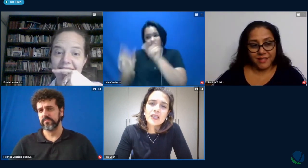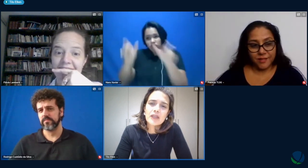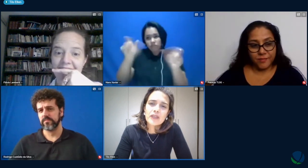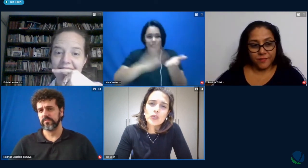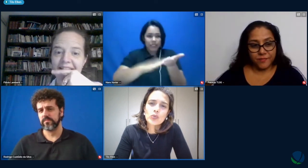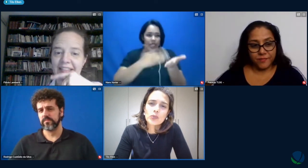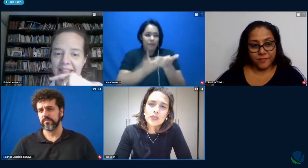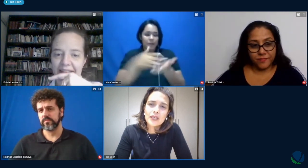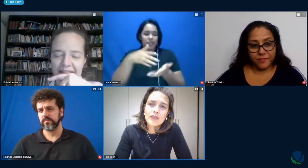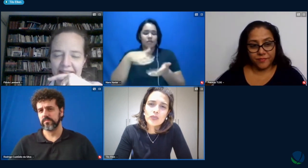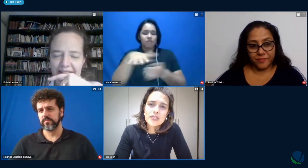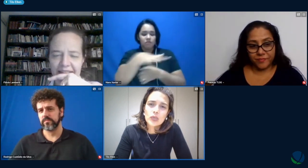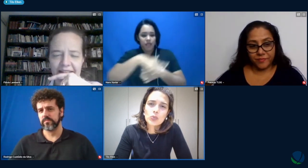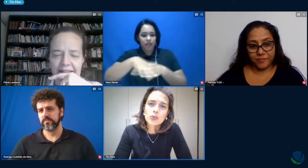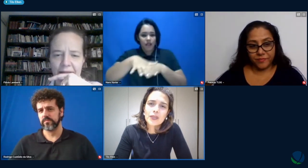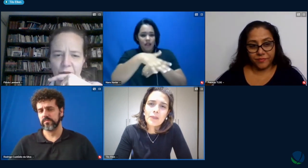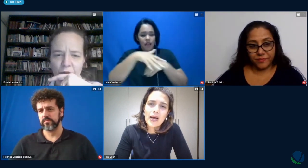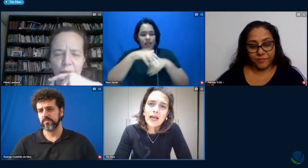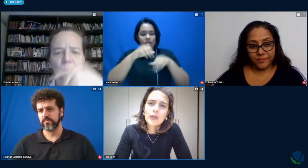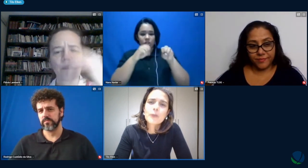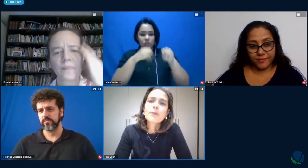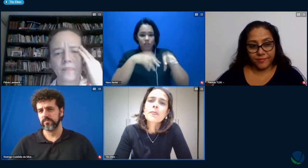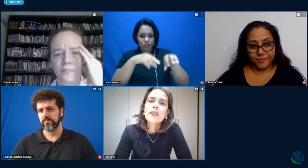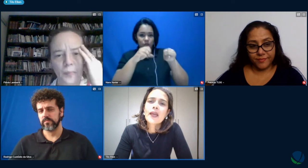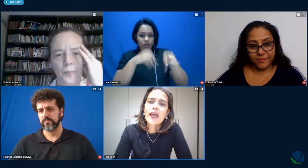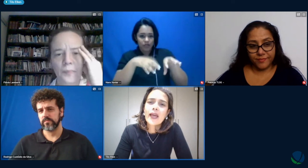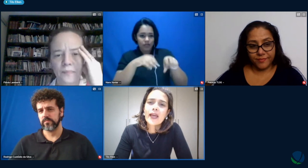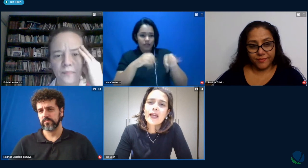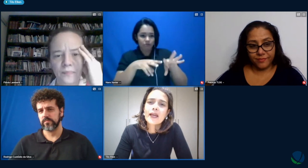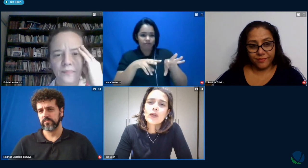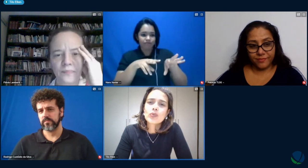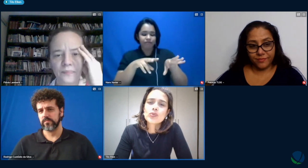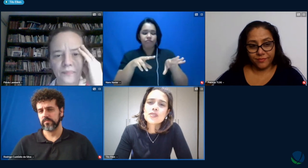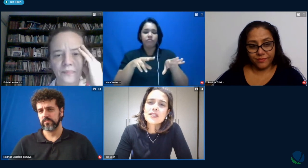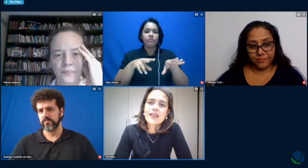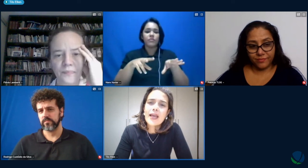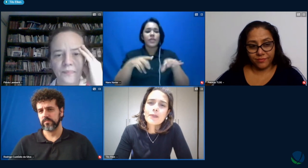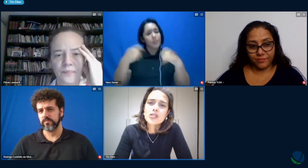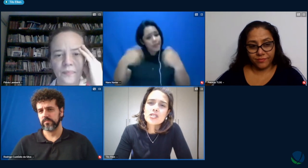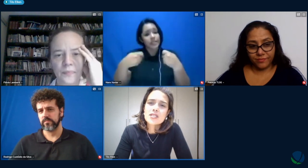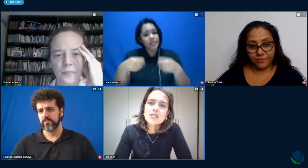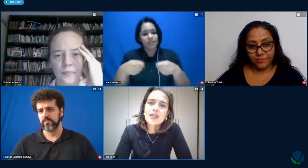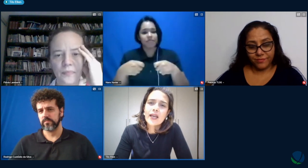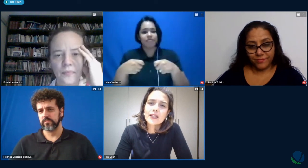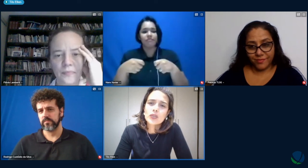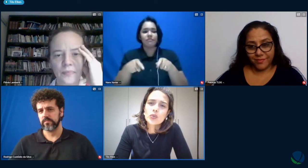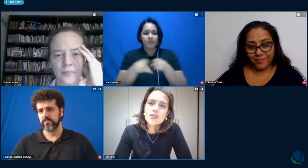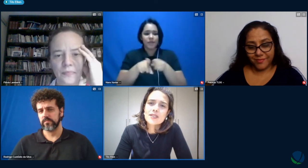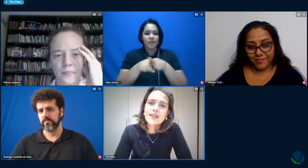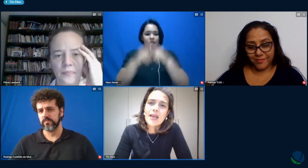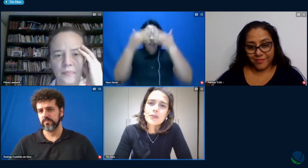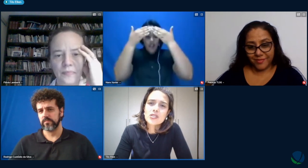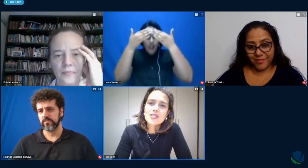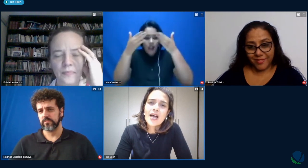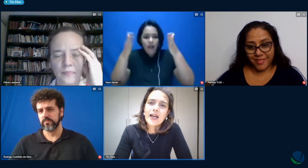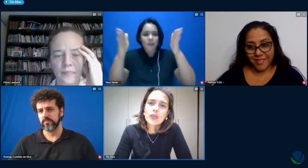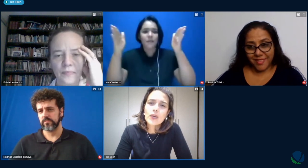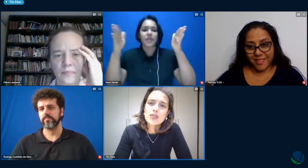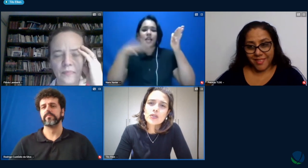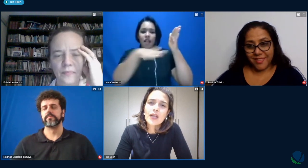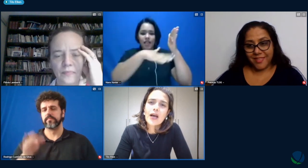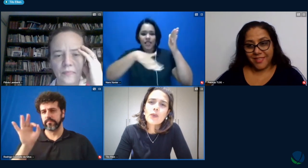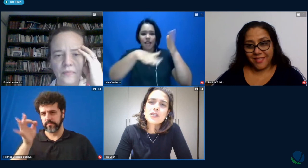e que interferiu no meu, e que influenciou no meu trabalho. Os intérpretes, tradutores e intérpretes da